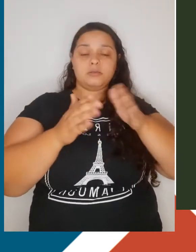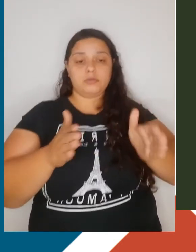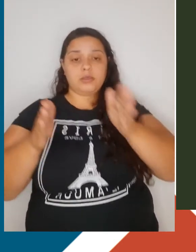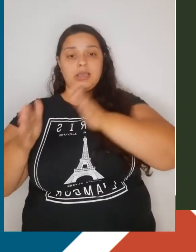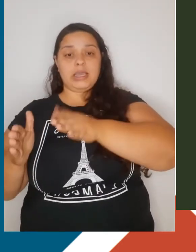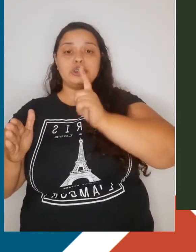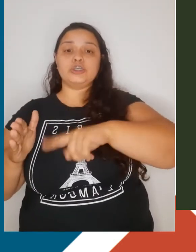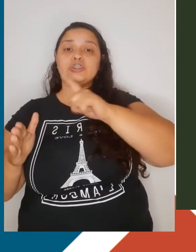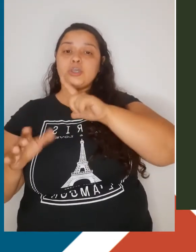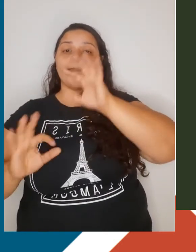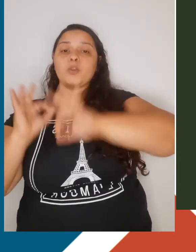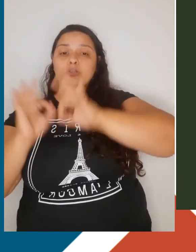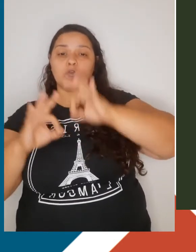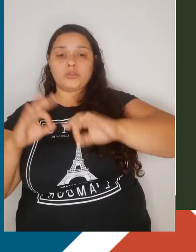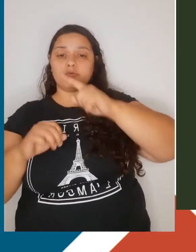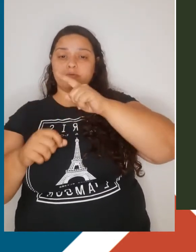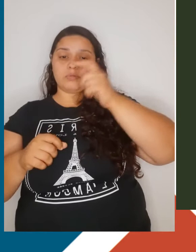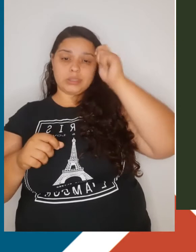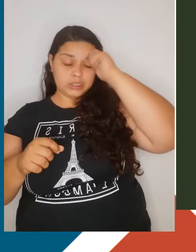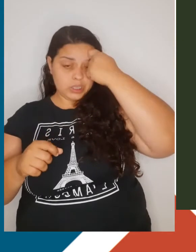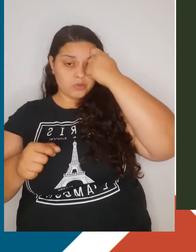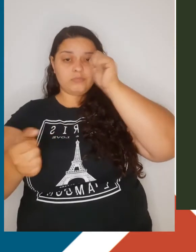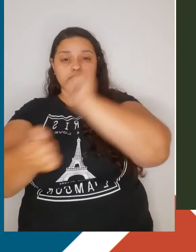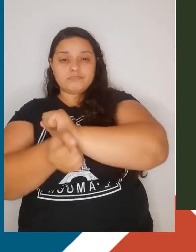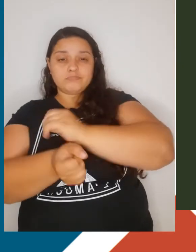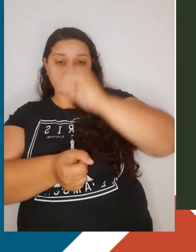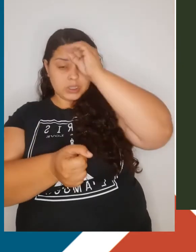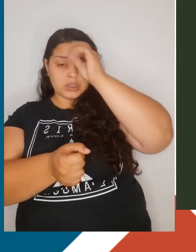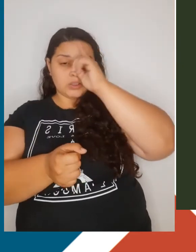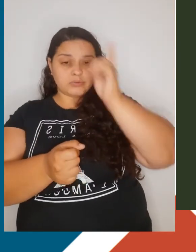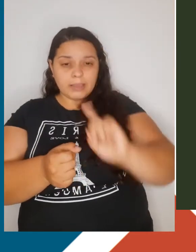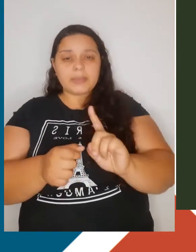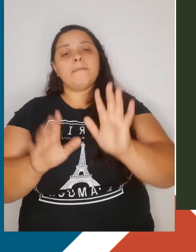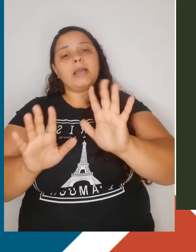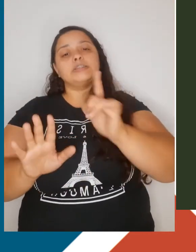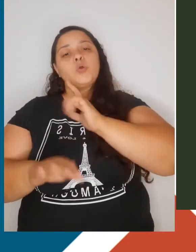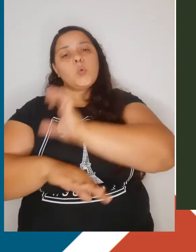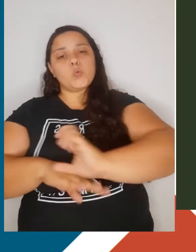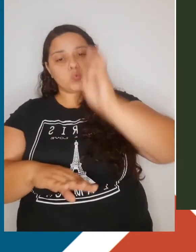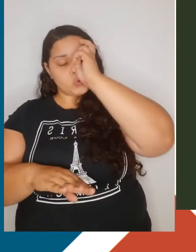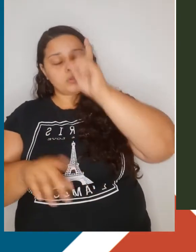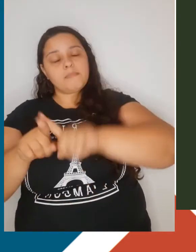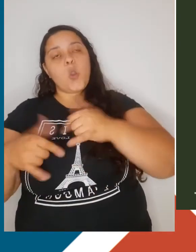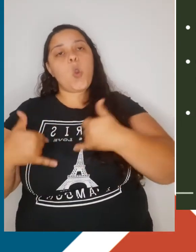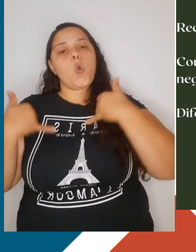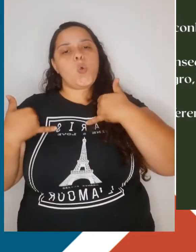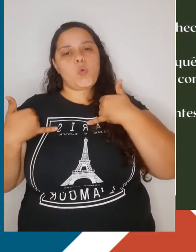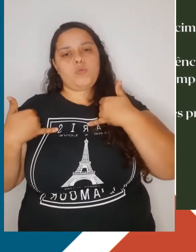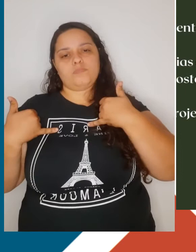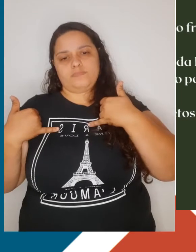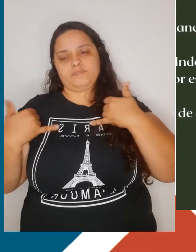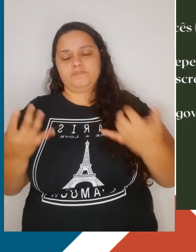do outro lado, projetos de negros analfabetos, ligados às suas origens africanas e orgulhosos de sua